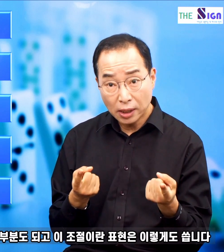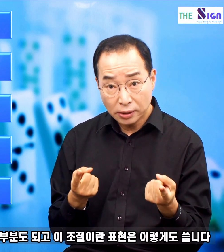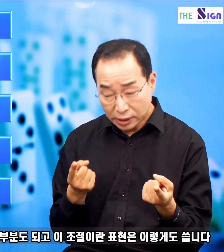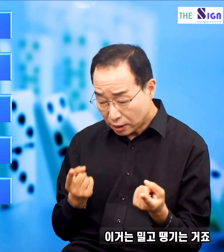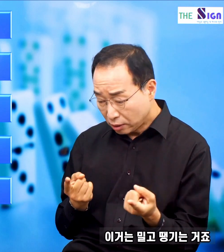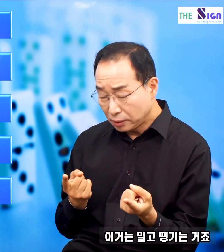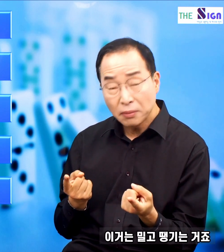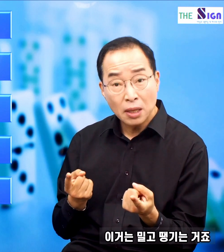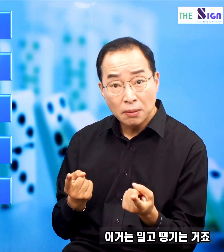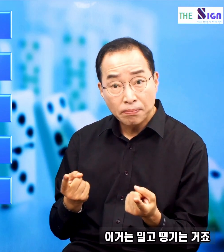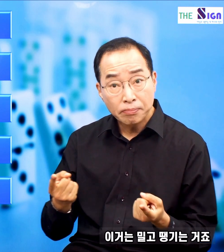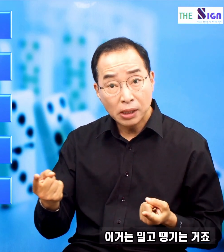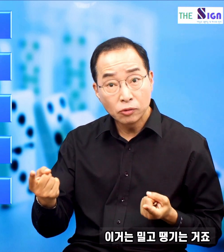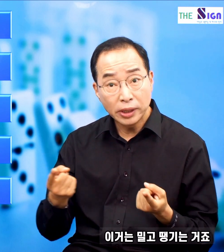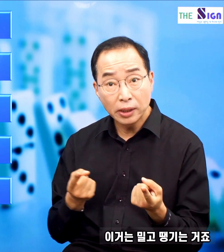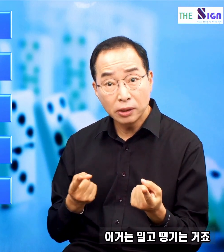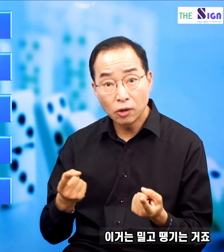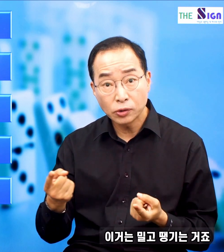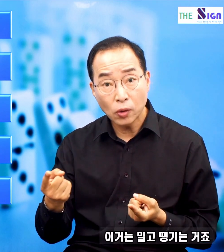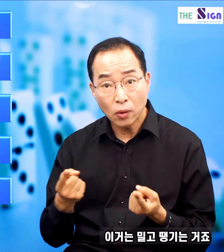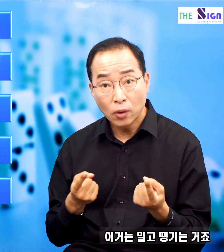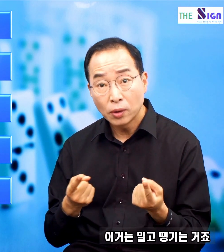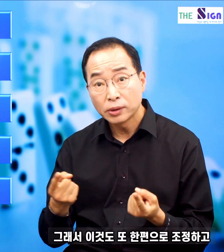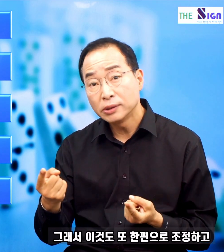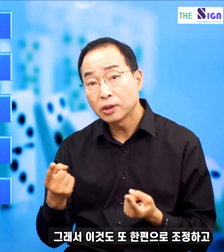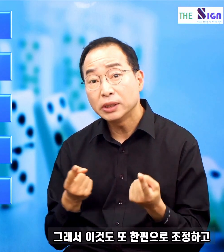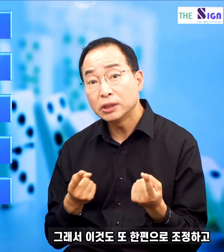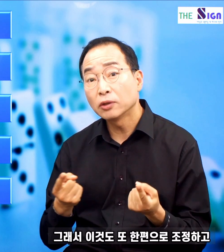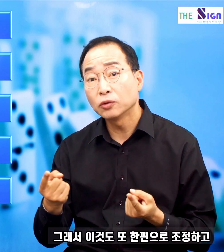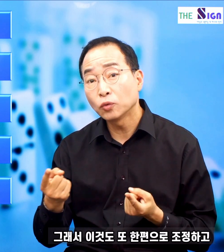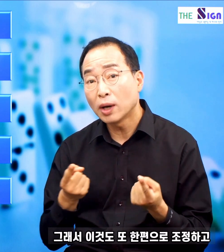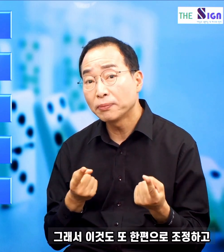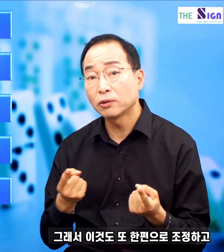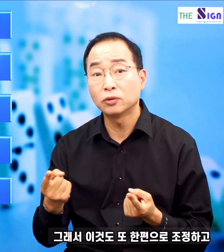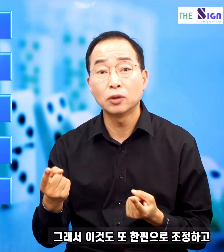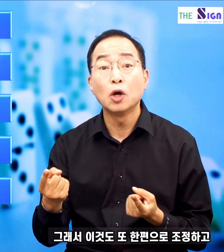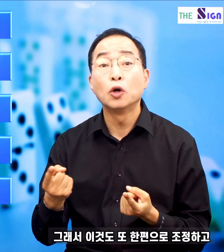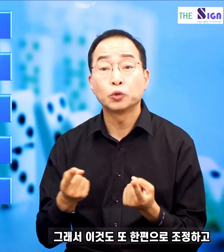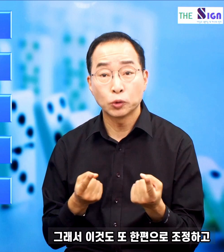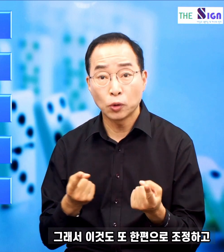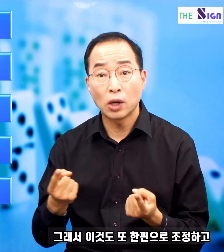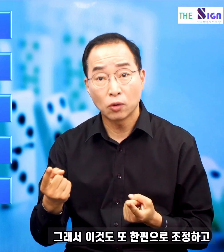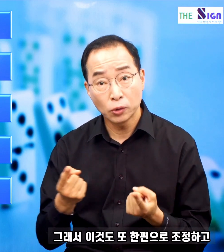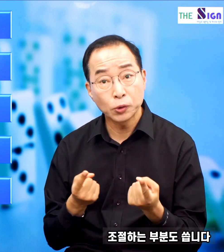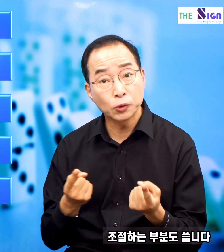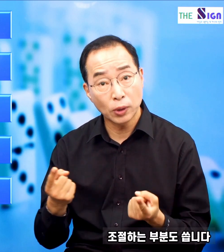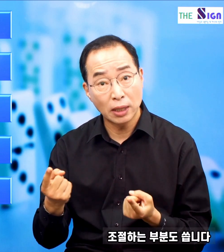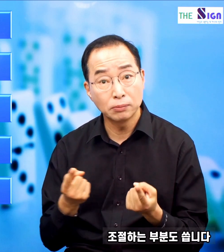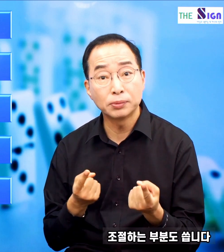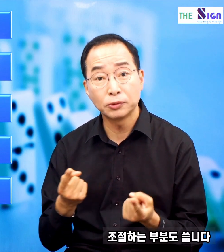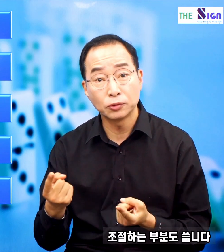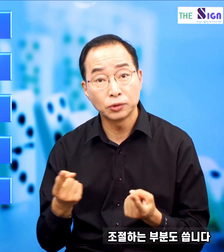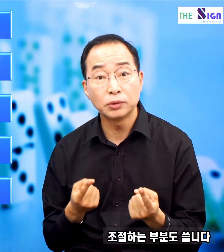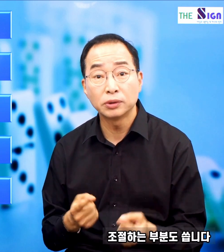자, 이거는 밀고 당기는 거죠. 그래서 이것도 또 한편으로 조정하고 조절하는 부분으로도